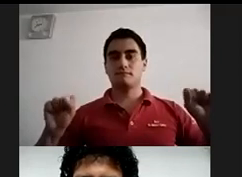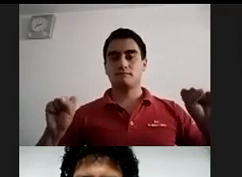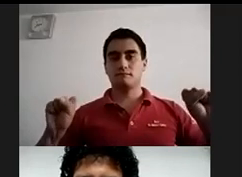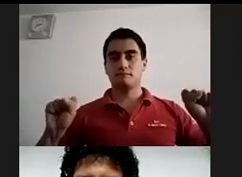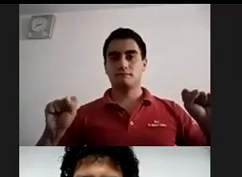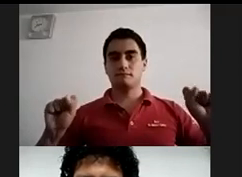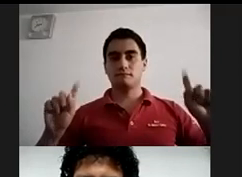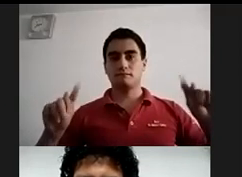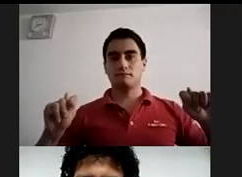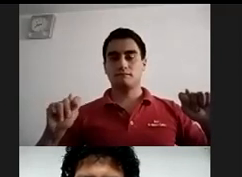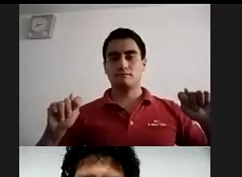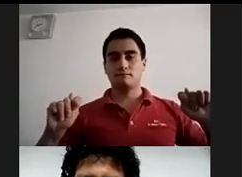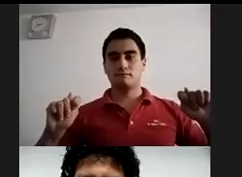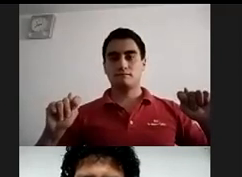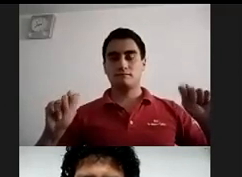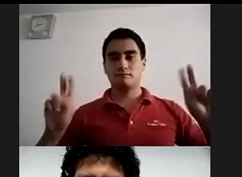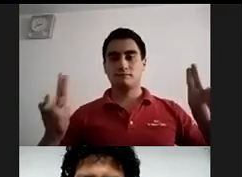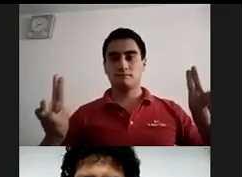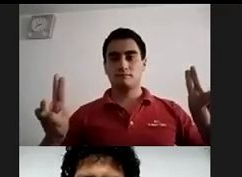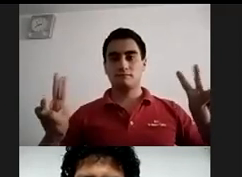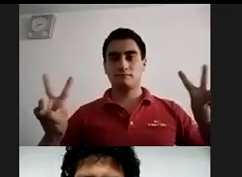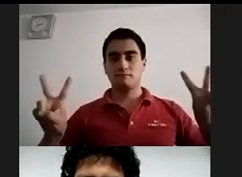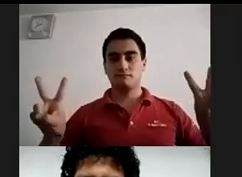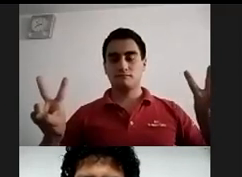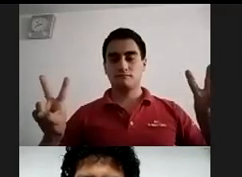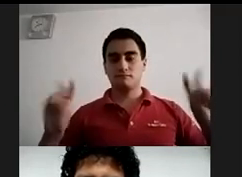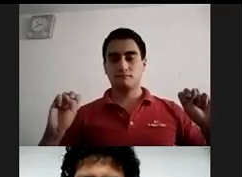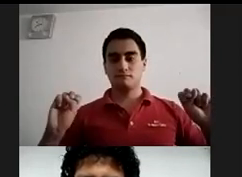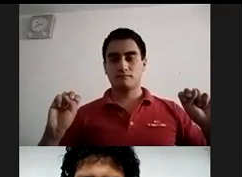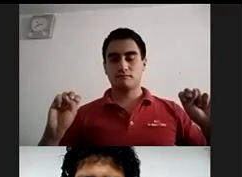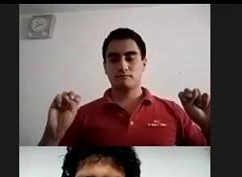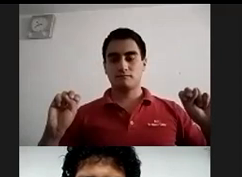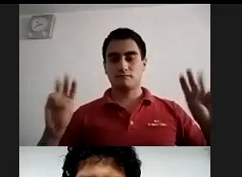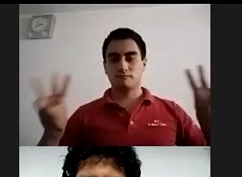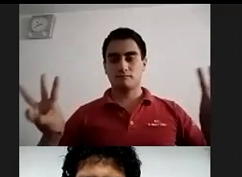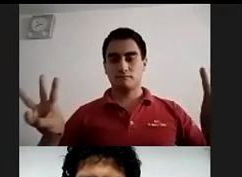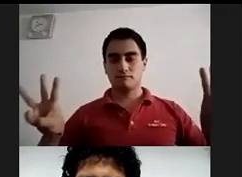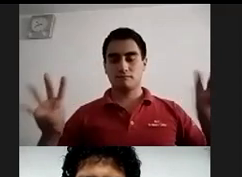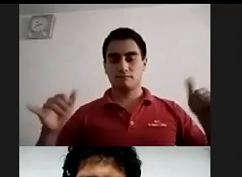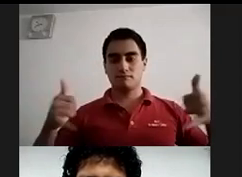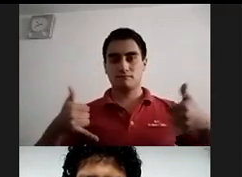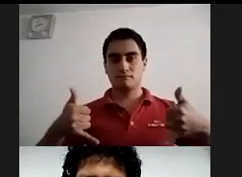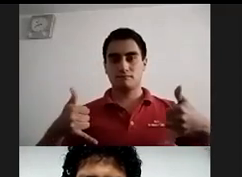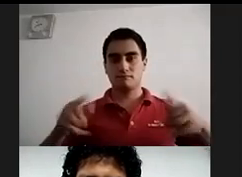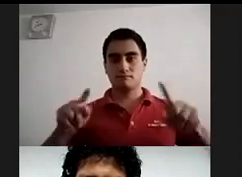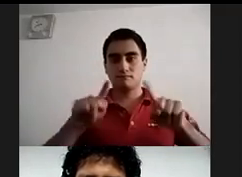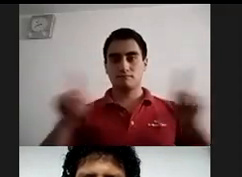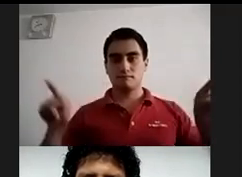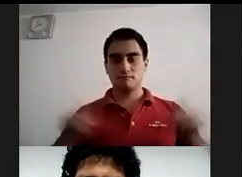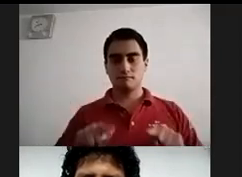clases. Se pueden desconectar, tienen su asistencia y no hay ningún problema. Pero ya no se pueden volver a conectar, ¿vale? ¿Dudas, preguntas,